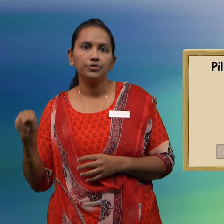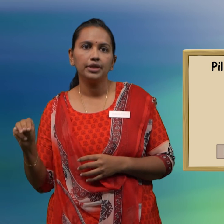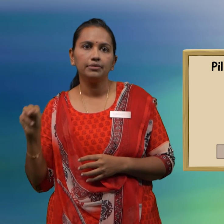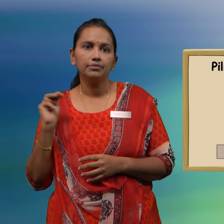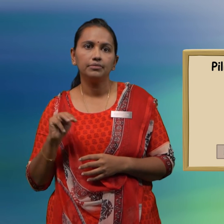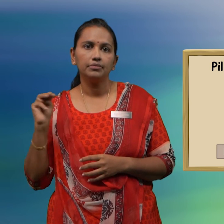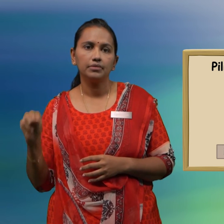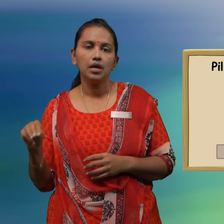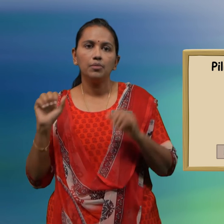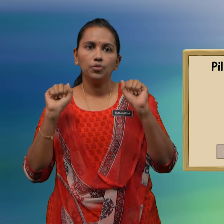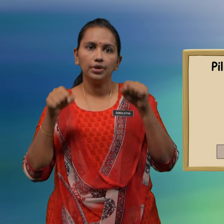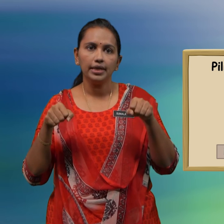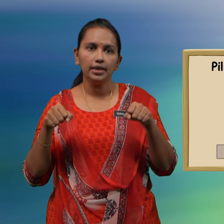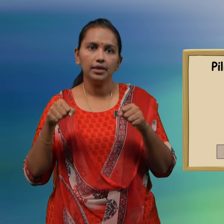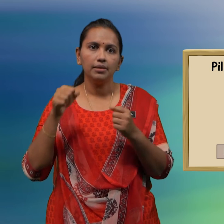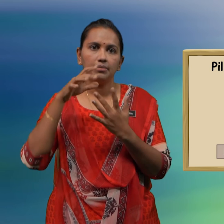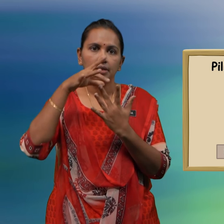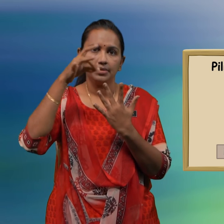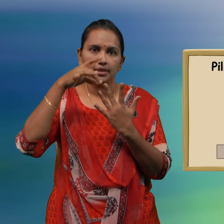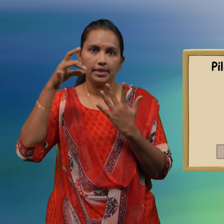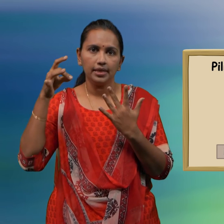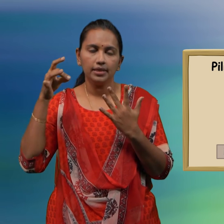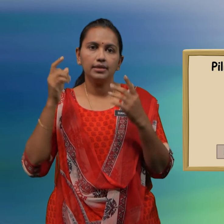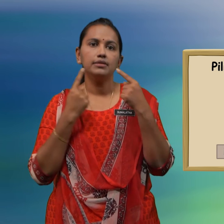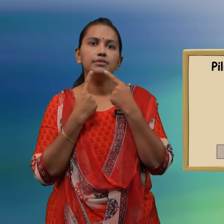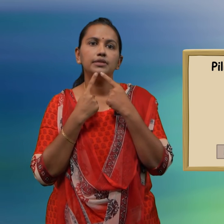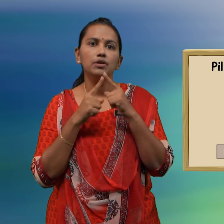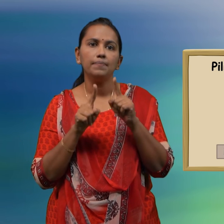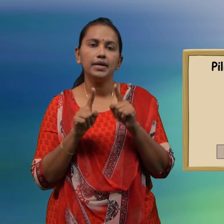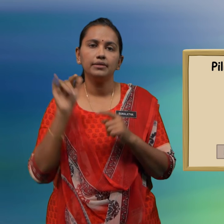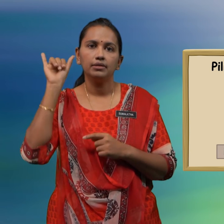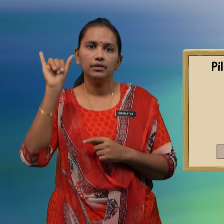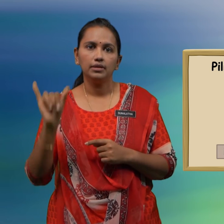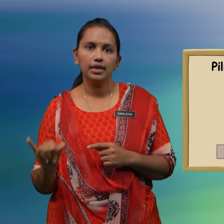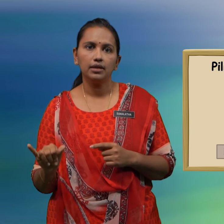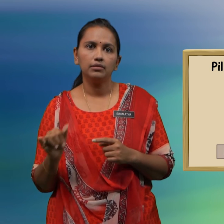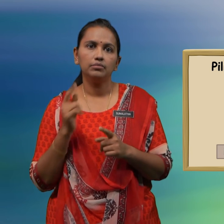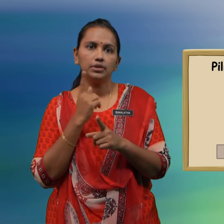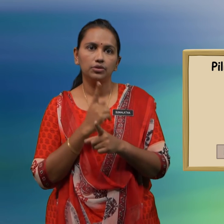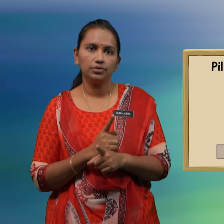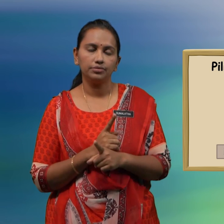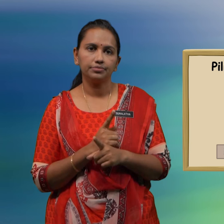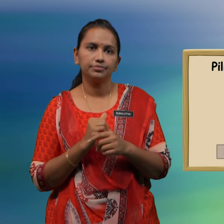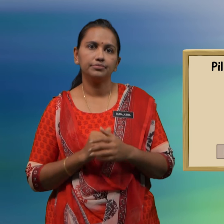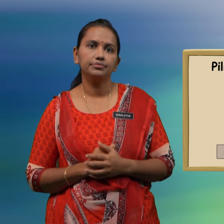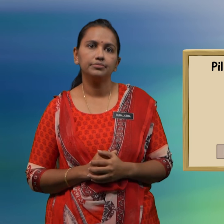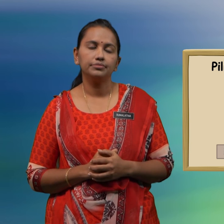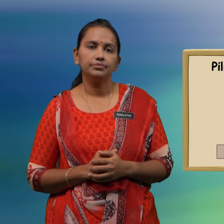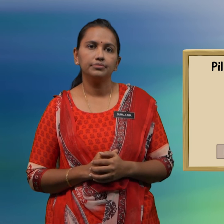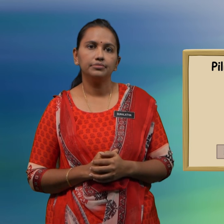Murid-murid boleh memilih jawapan yang betul.